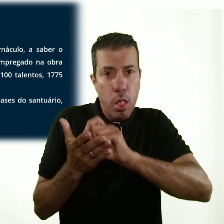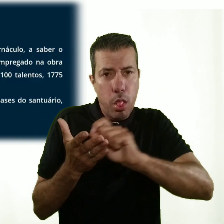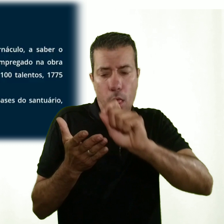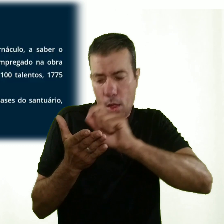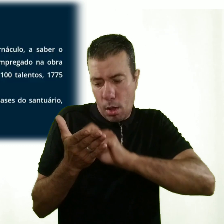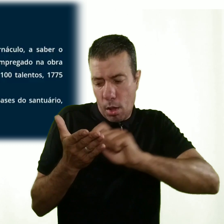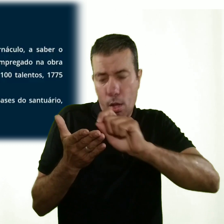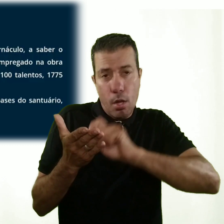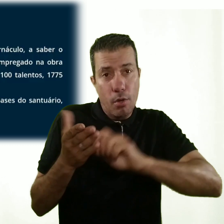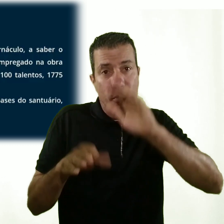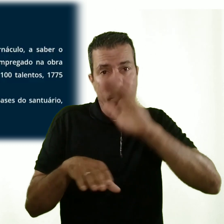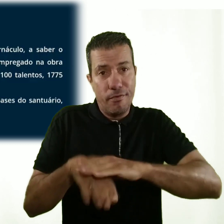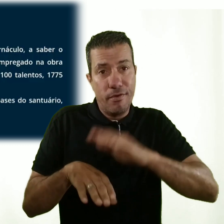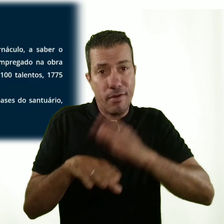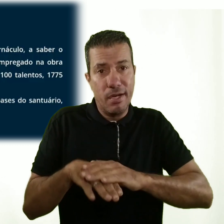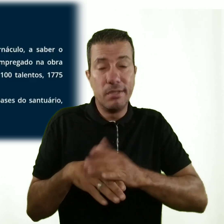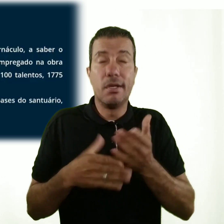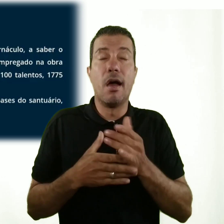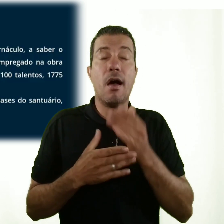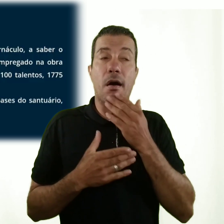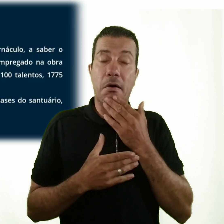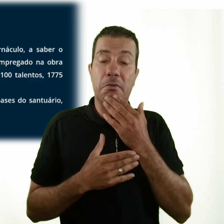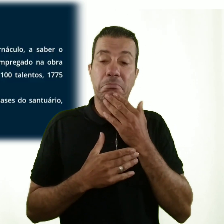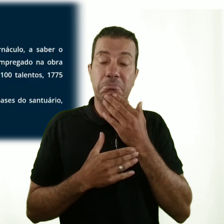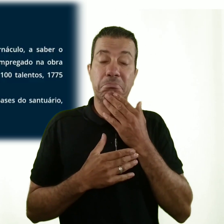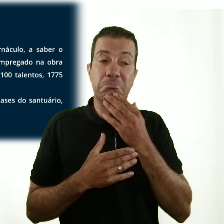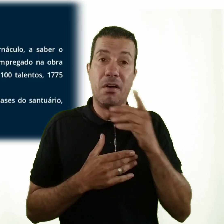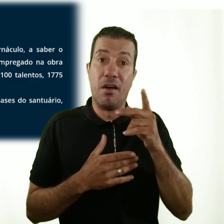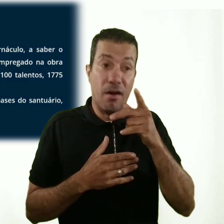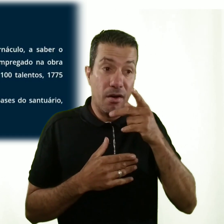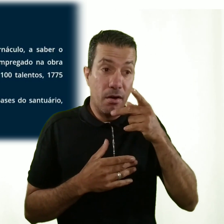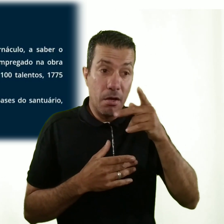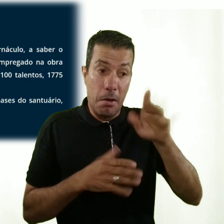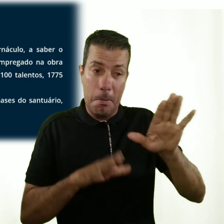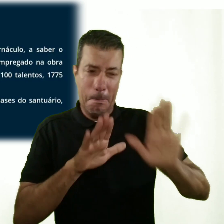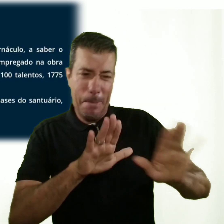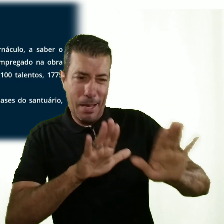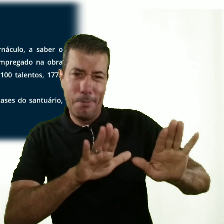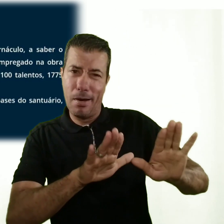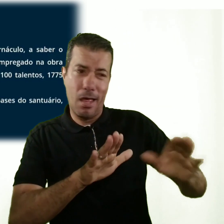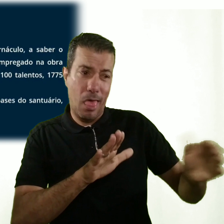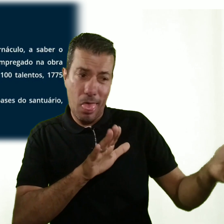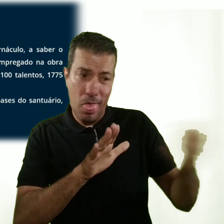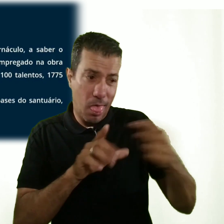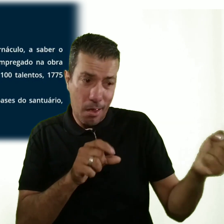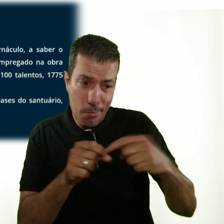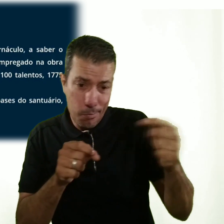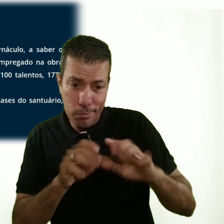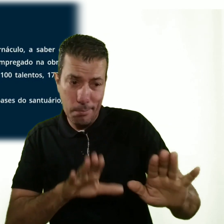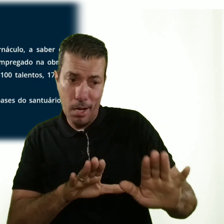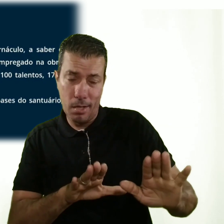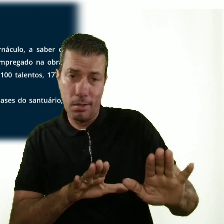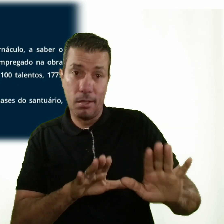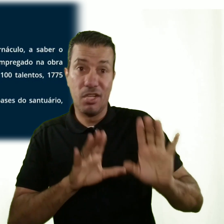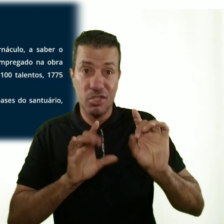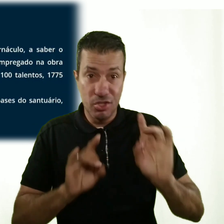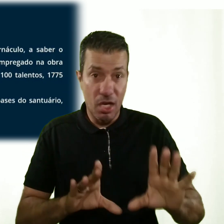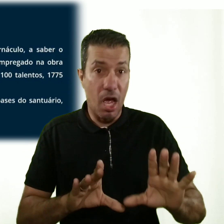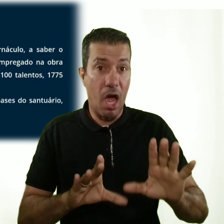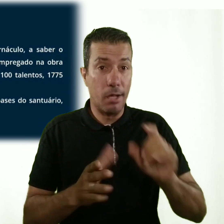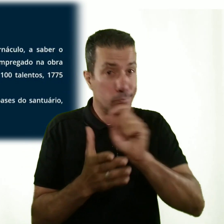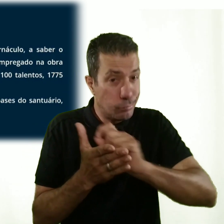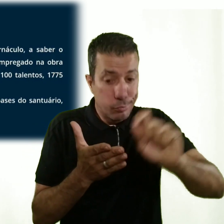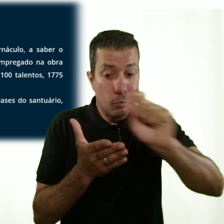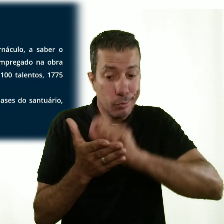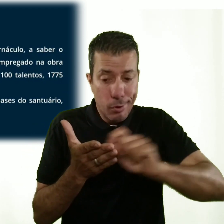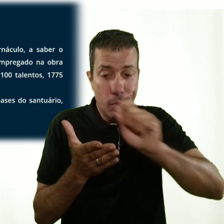no templo. E chegou uma hora e ele falou assim: fala para parar de trazer coisa aqui, porque já deu. Estou tomando nota aqui de tudo, já